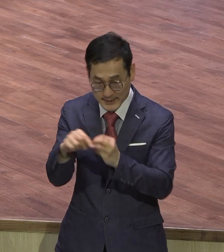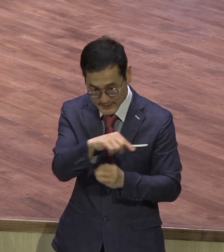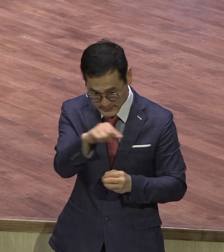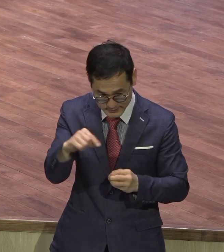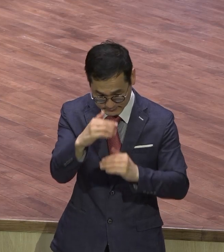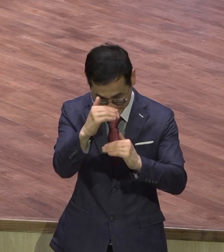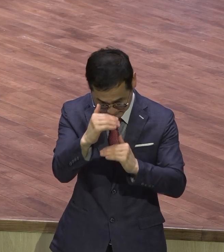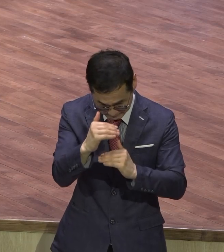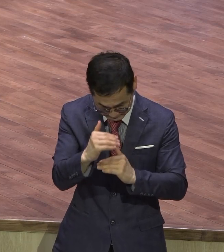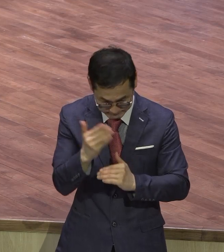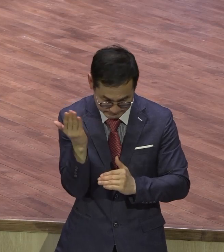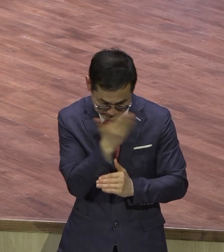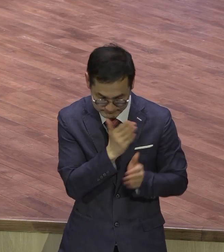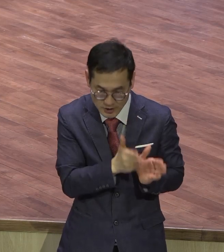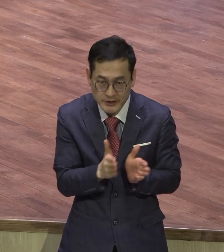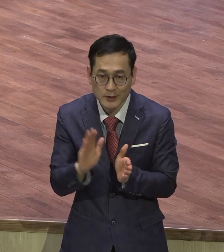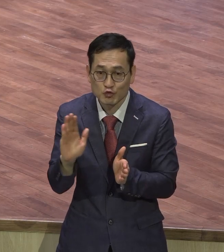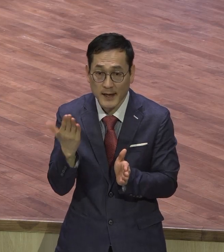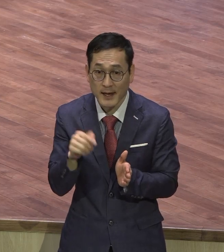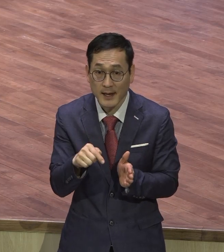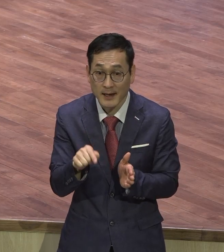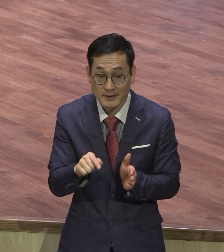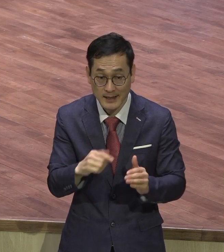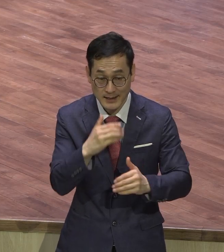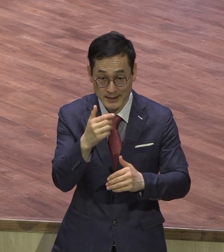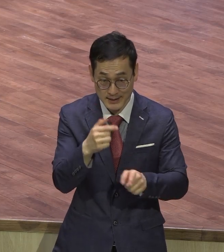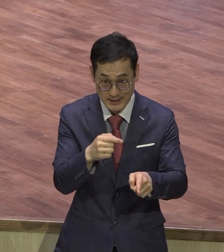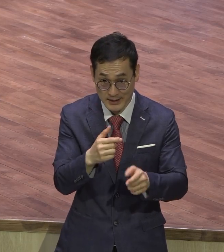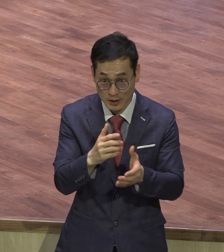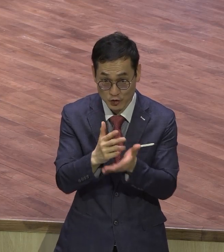속에 예수님 3년 동안 공생애 사역이 싹 다